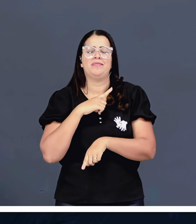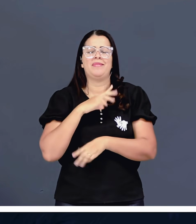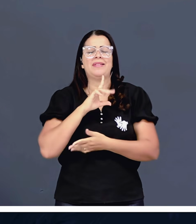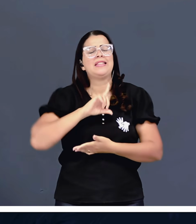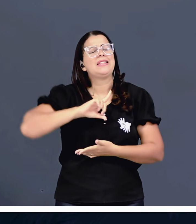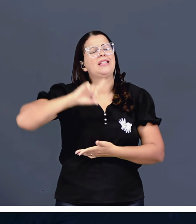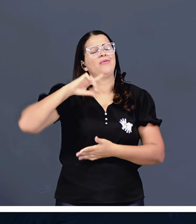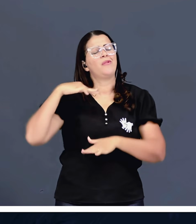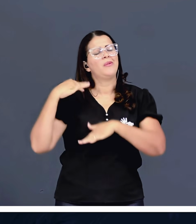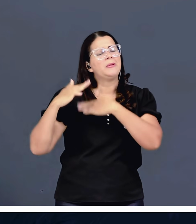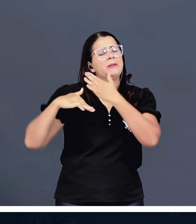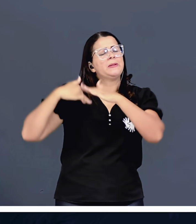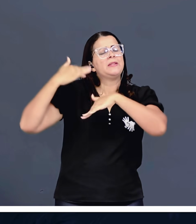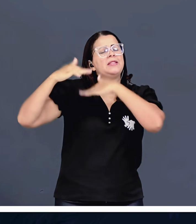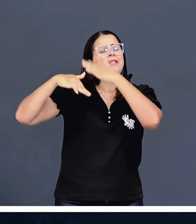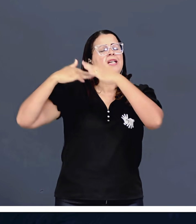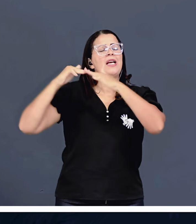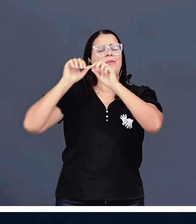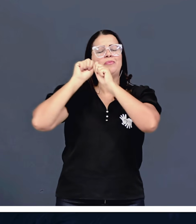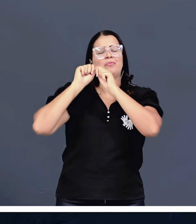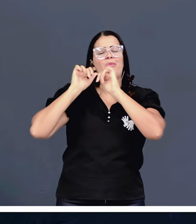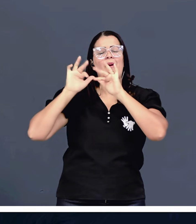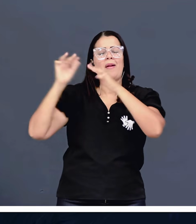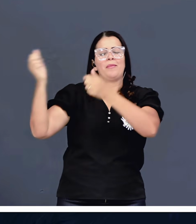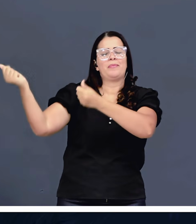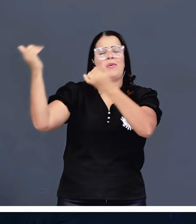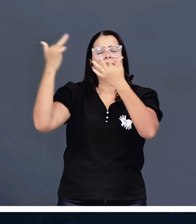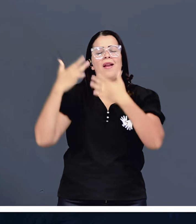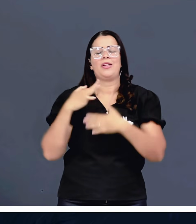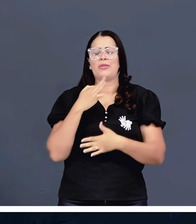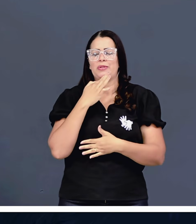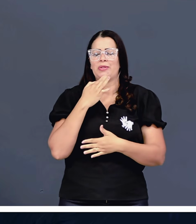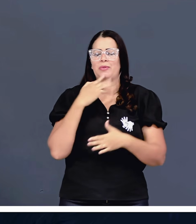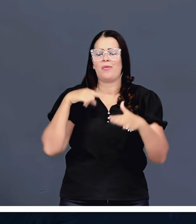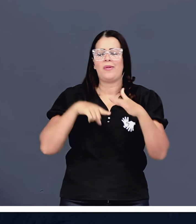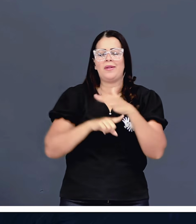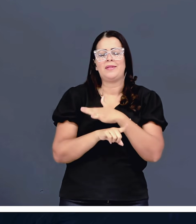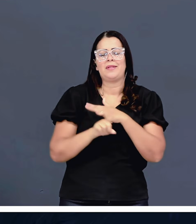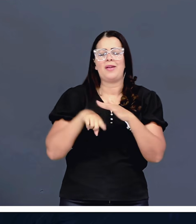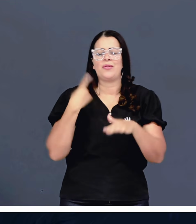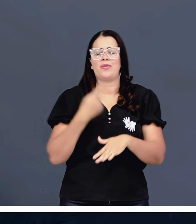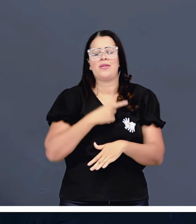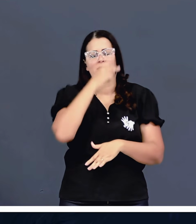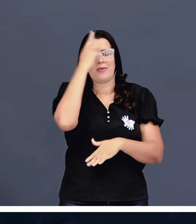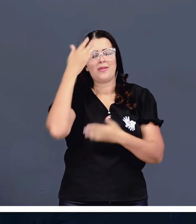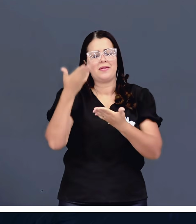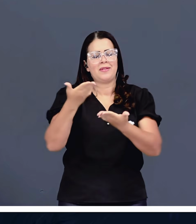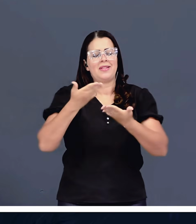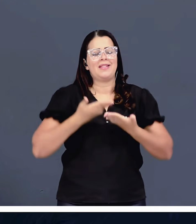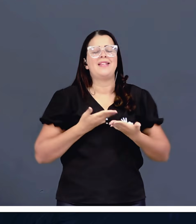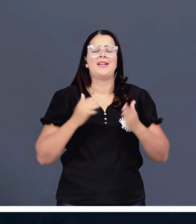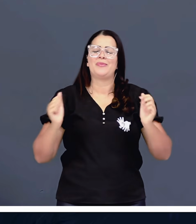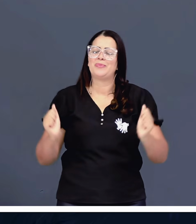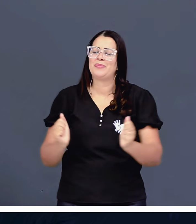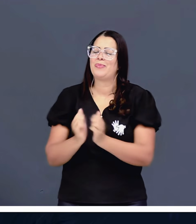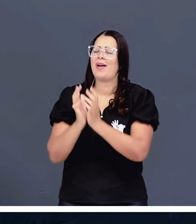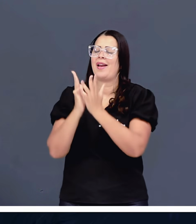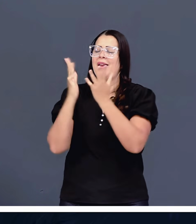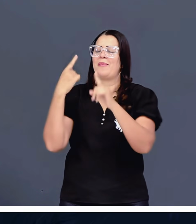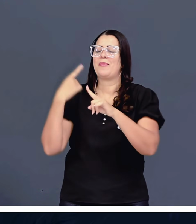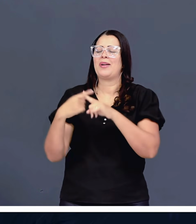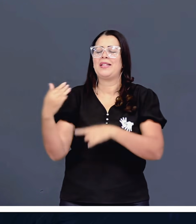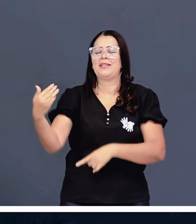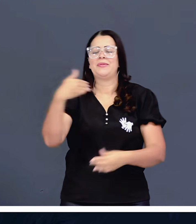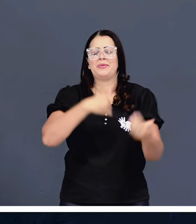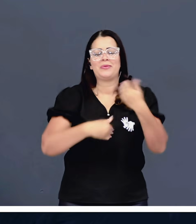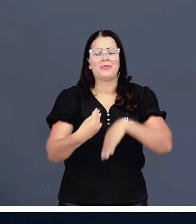de crescer na tua graça e no teu conhecimento. Aos nossos visitantes, nós te damos graças porque eles estão aqui,